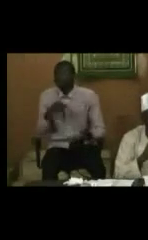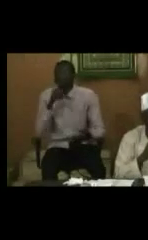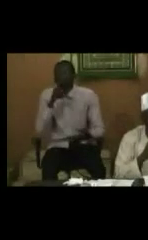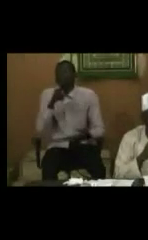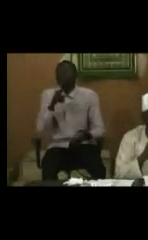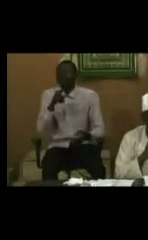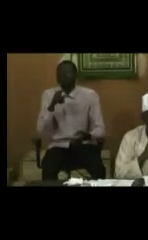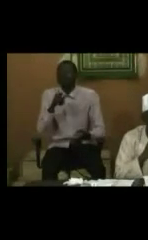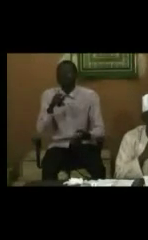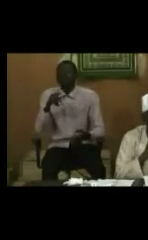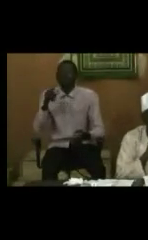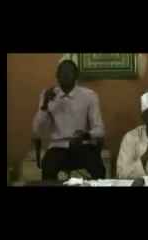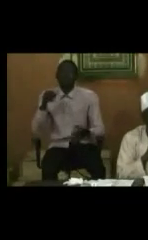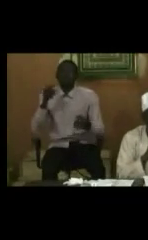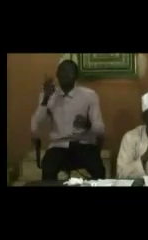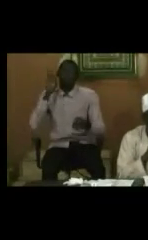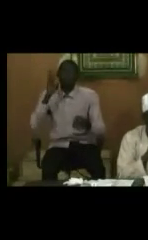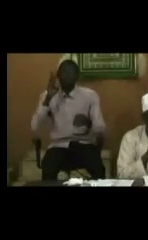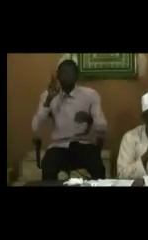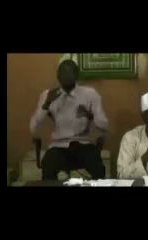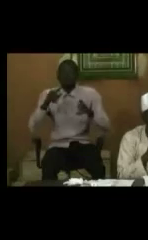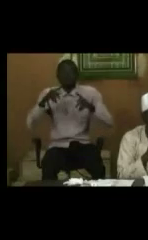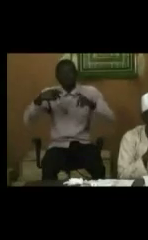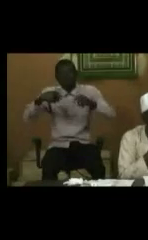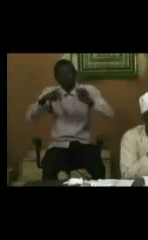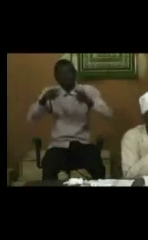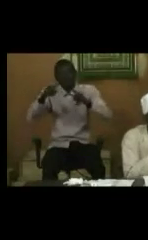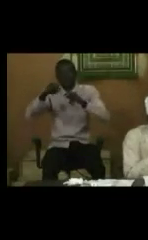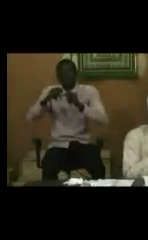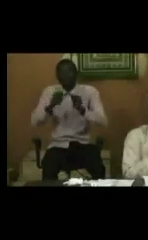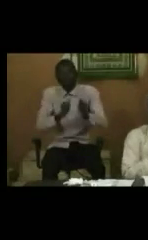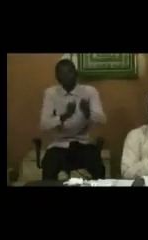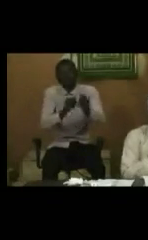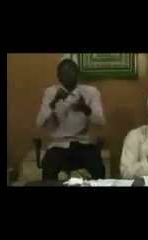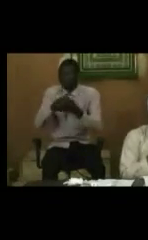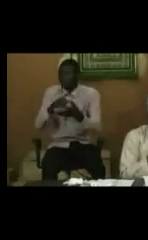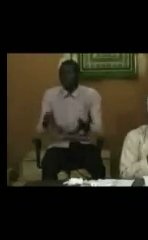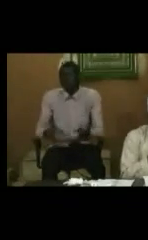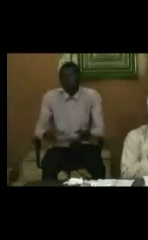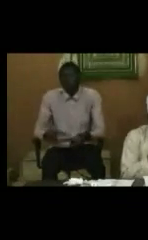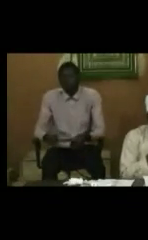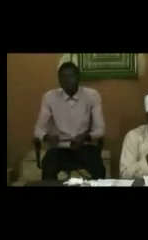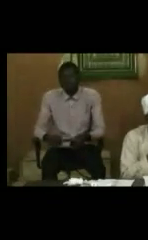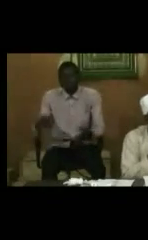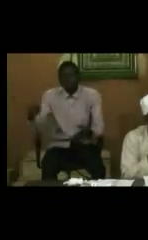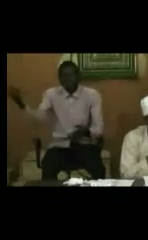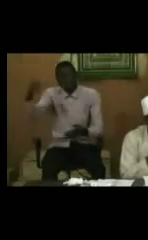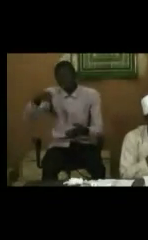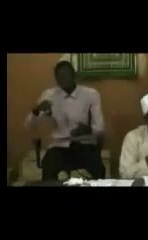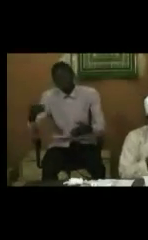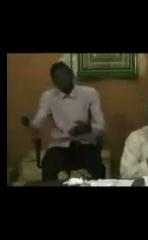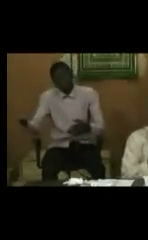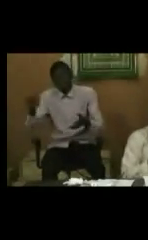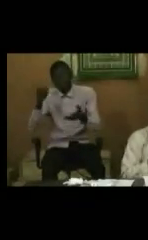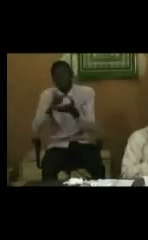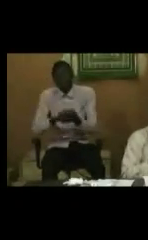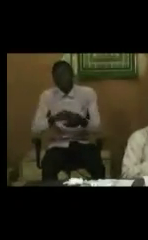So lianahu láàyè kọlù mi kí balẹ̀ ráàyè ẹ̀dí báwọn wọn nítorí pé irú ọ̀rọ̀ yìí wọn